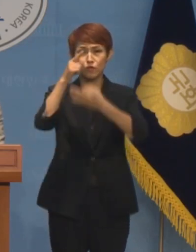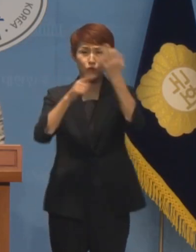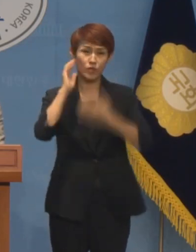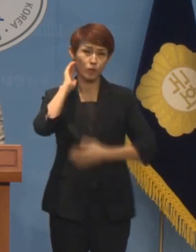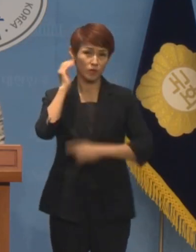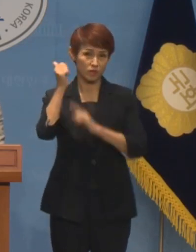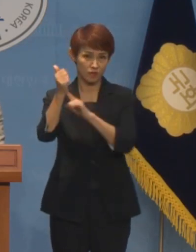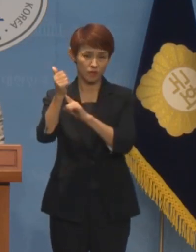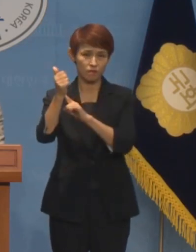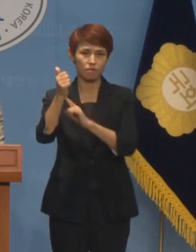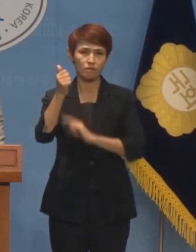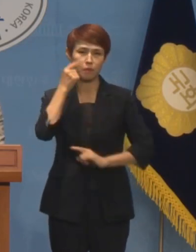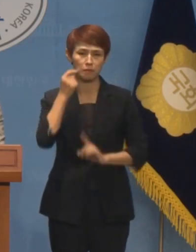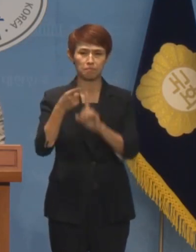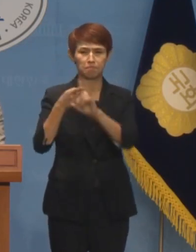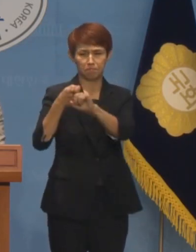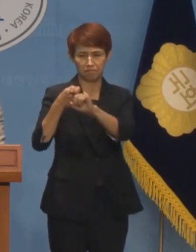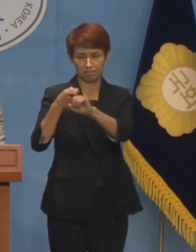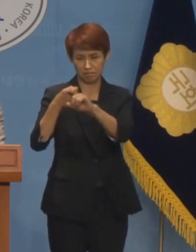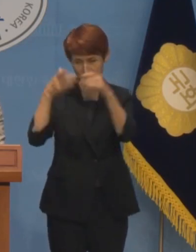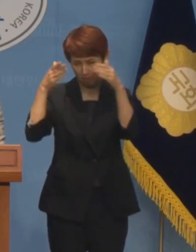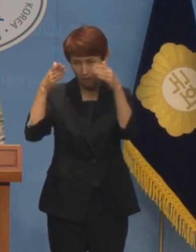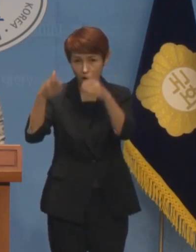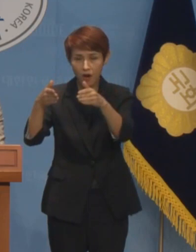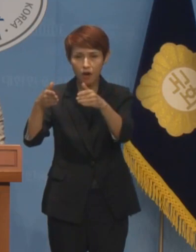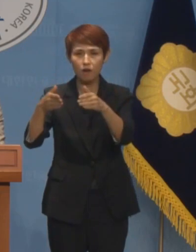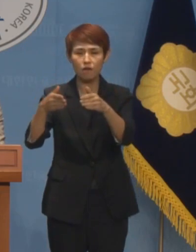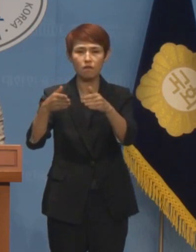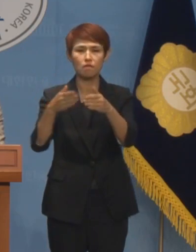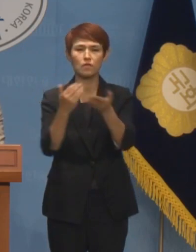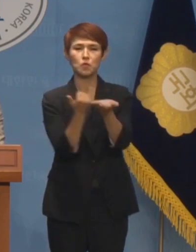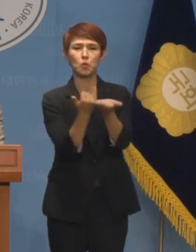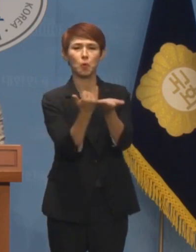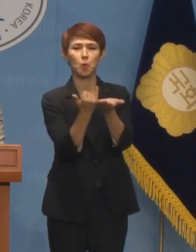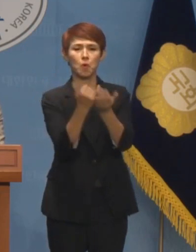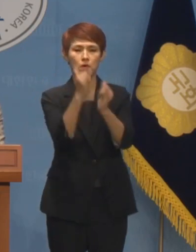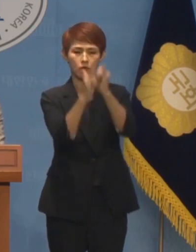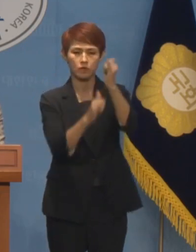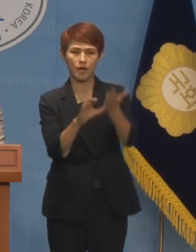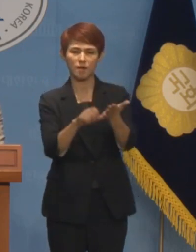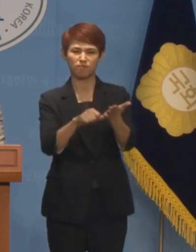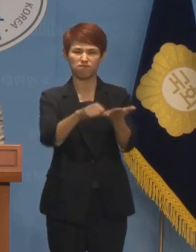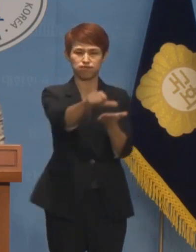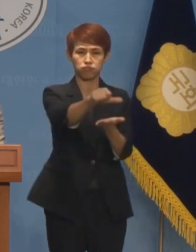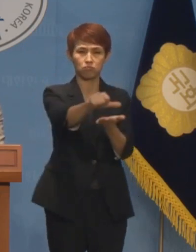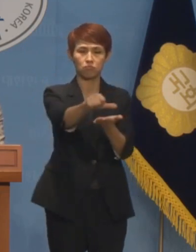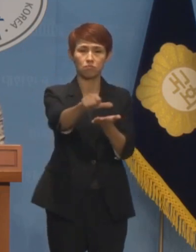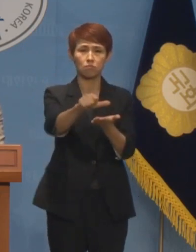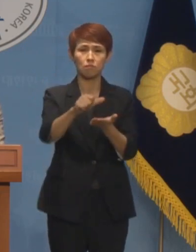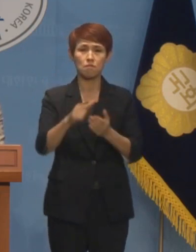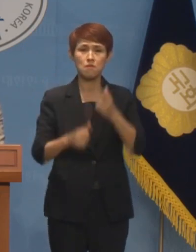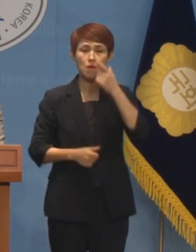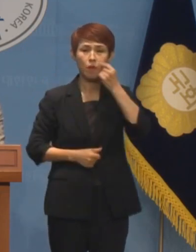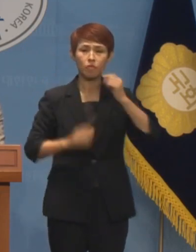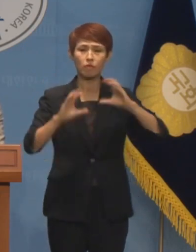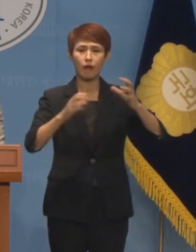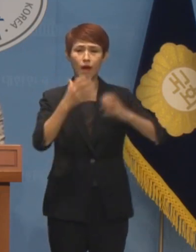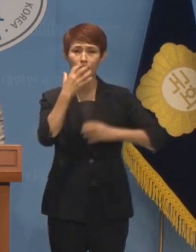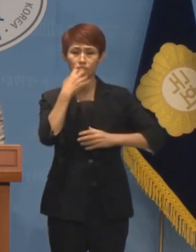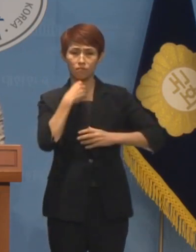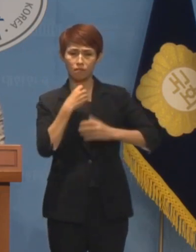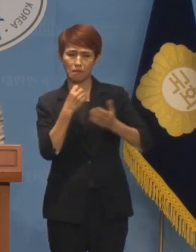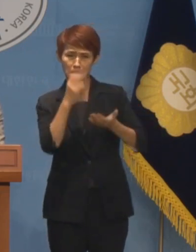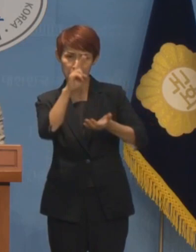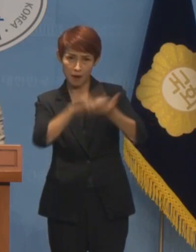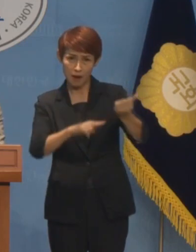대통령은 극우 판타지에 사로잡혀 독도까지 지워가며 국익을 일본에 팔아넘기더니 대한민국